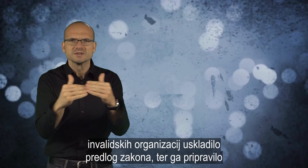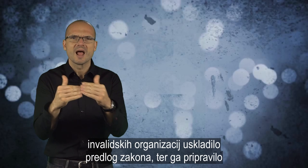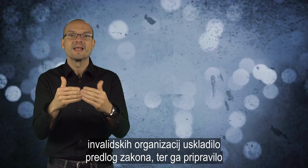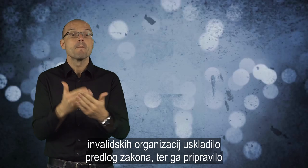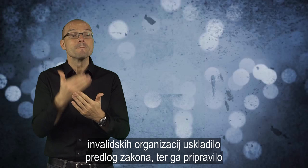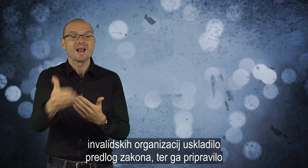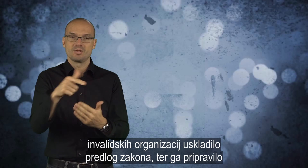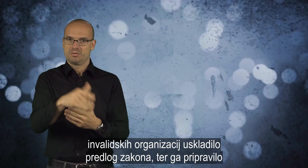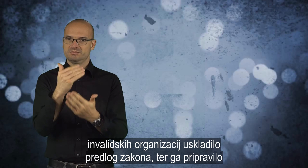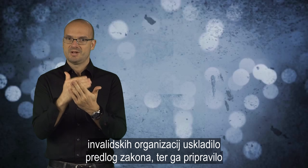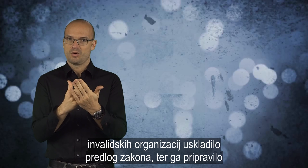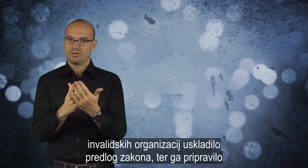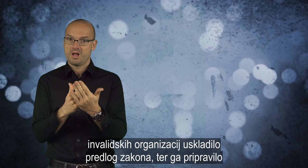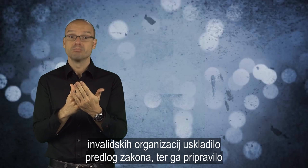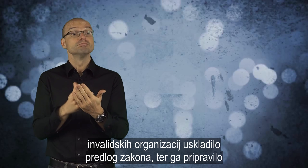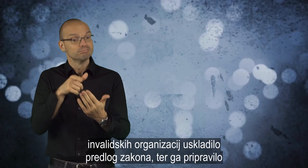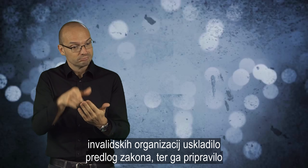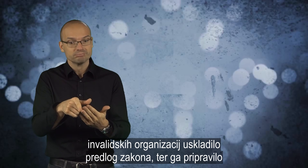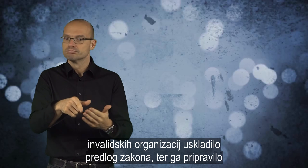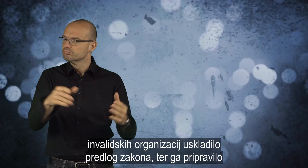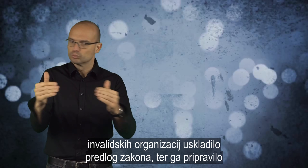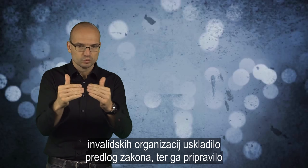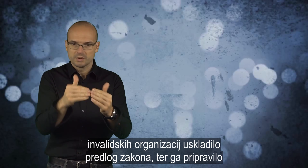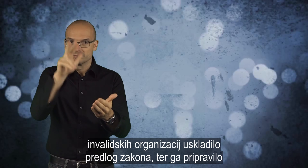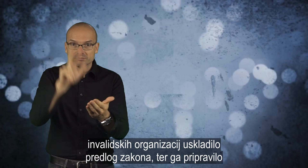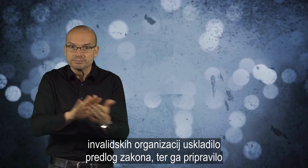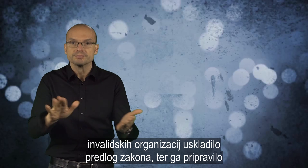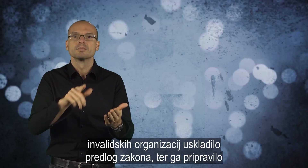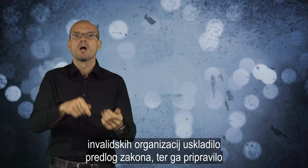ter ga pripravilo za nadaljnjo zakonodajno obravnavo.